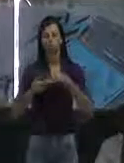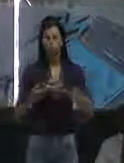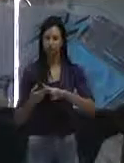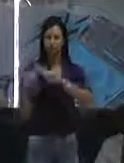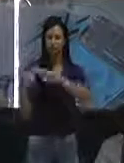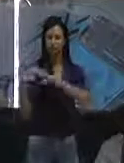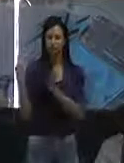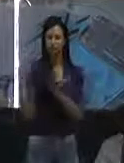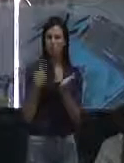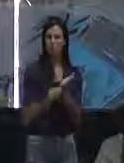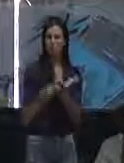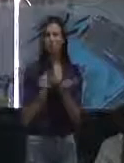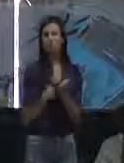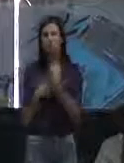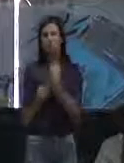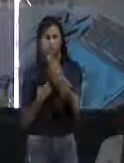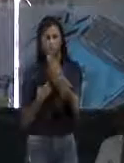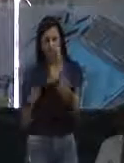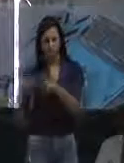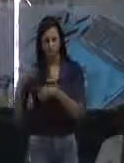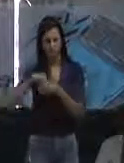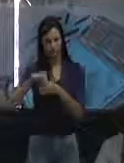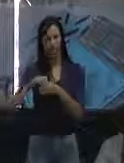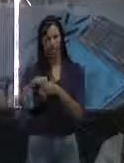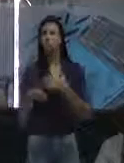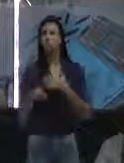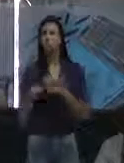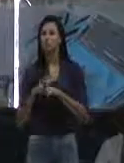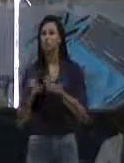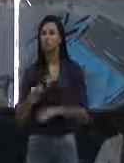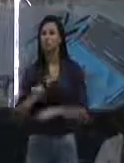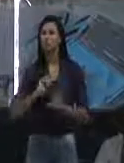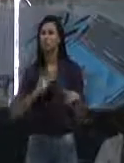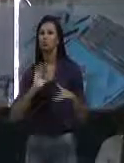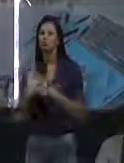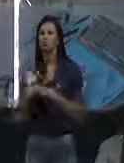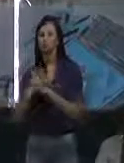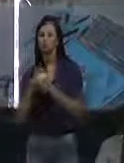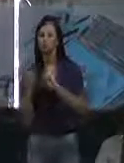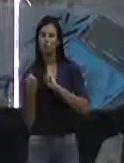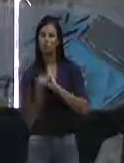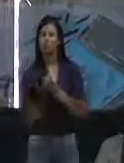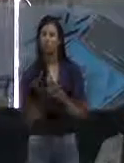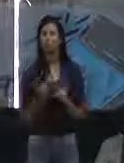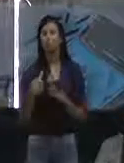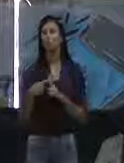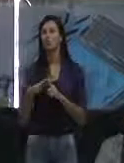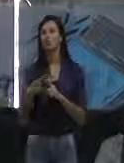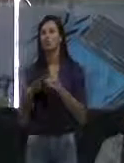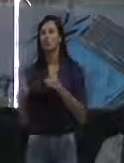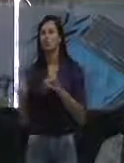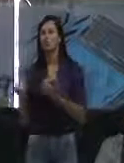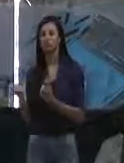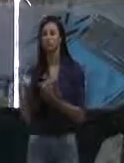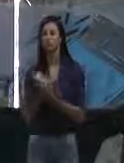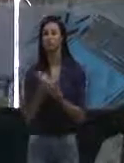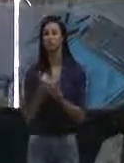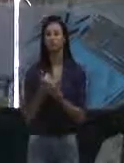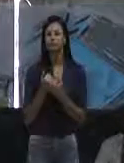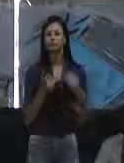com aqueles que votaram comigo e com a sociedade. Naquele momento, eu abdiquei de assumir o cargo.